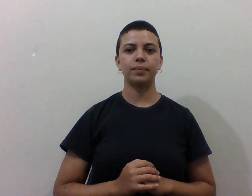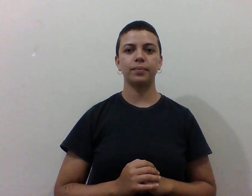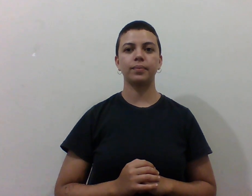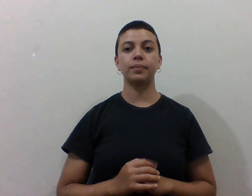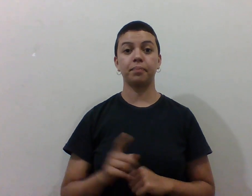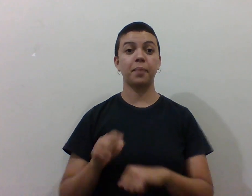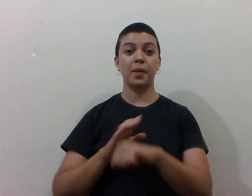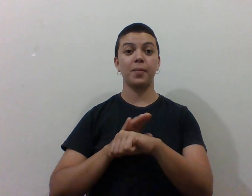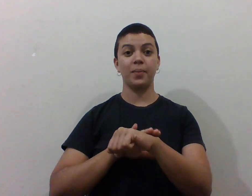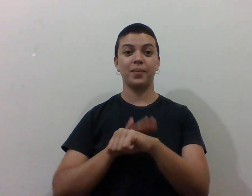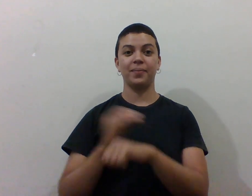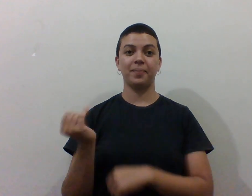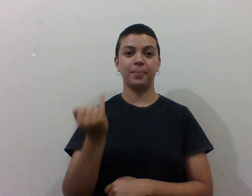transmissão, eu não estou vendo mais.